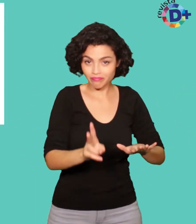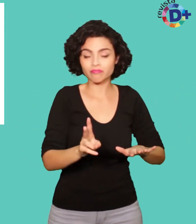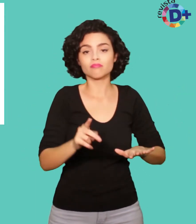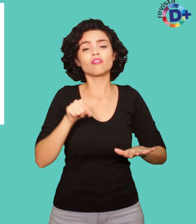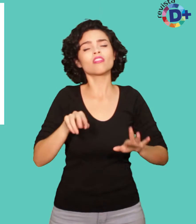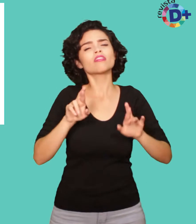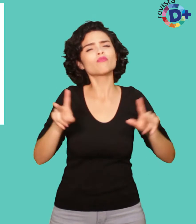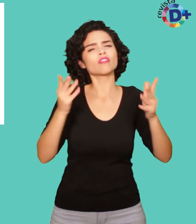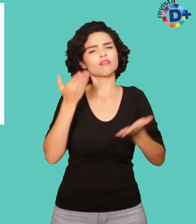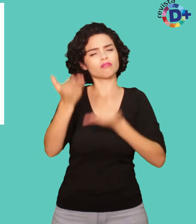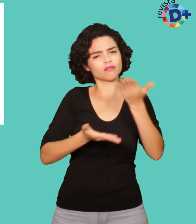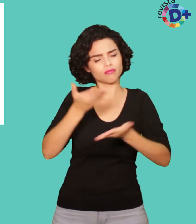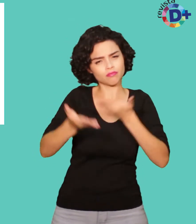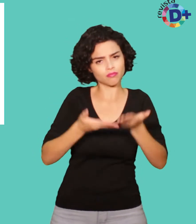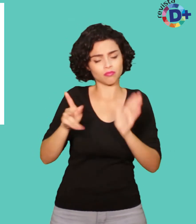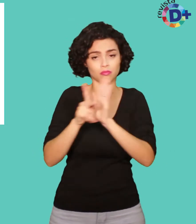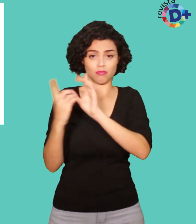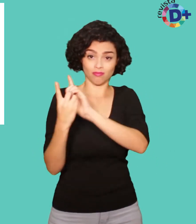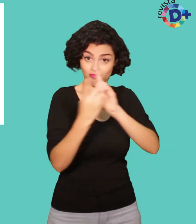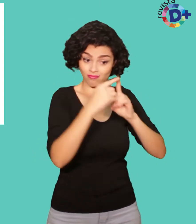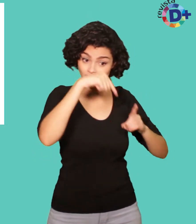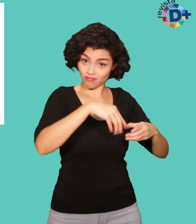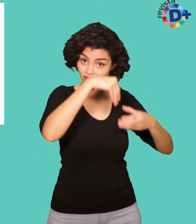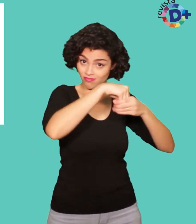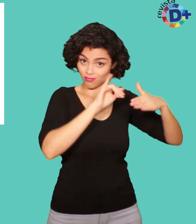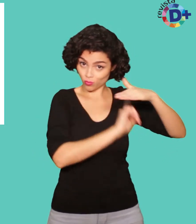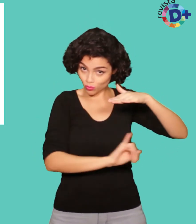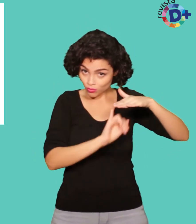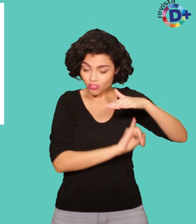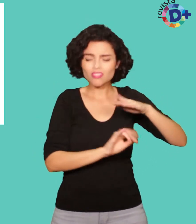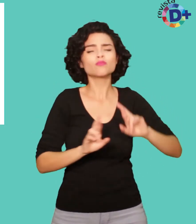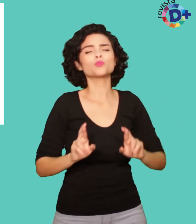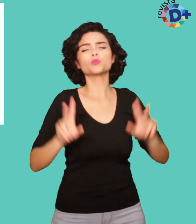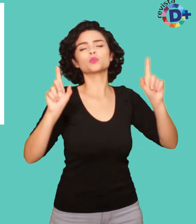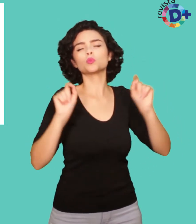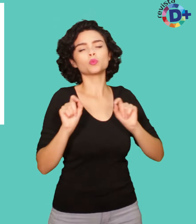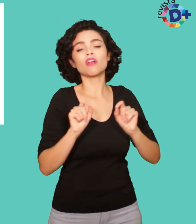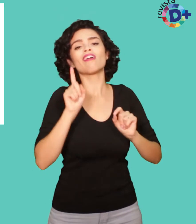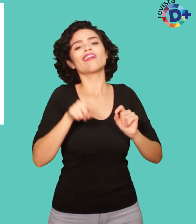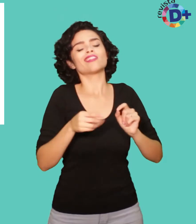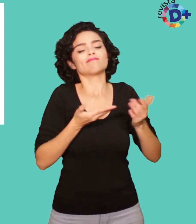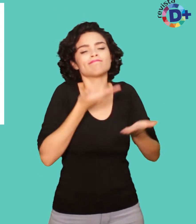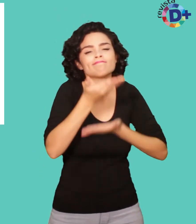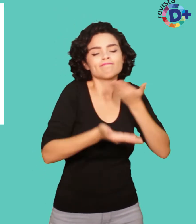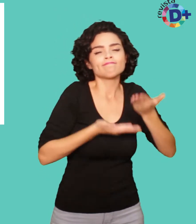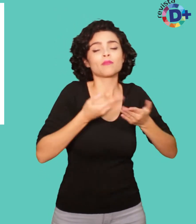a diferença do tratamento oferecido pelas casas andré luiz é justamente a forma